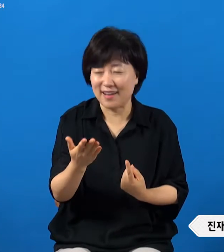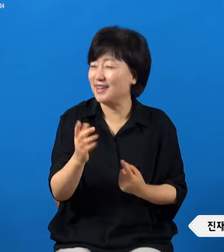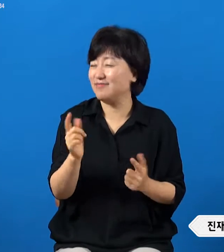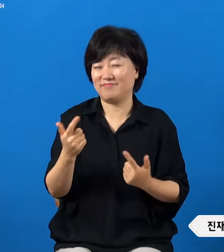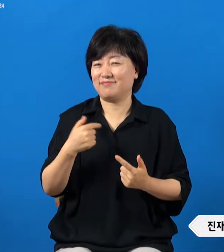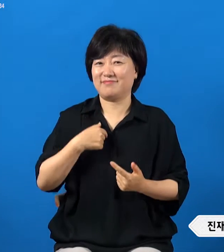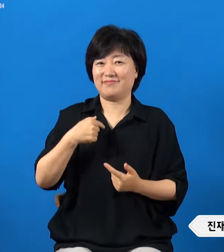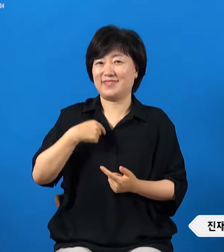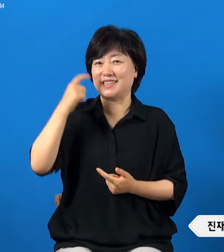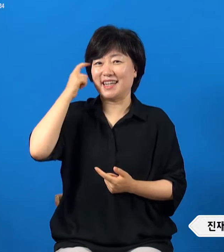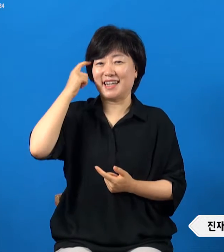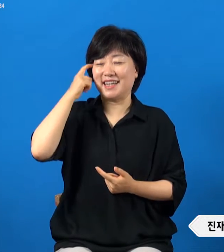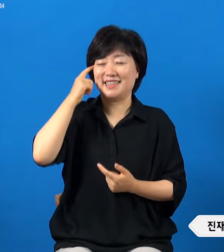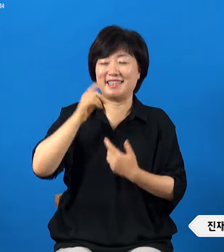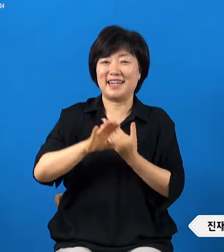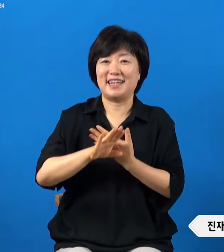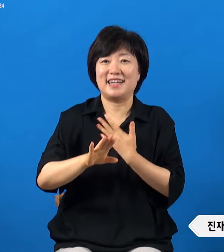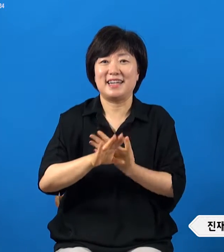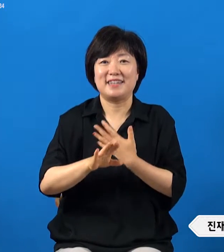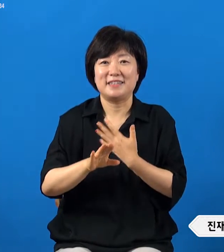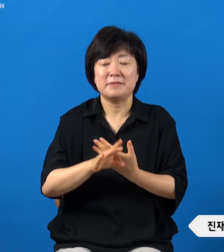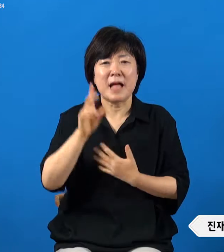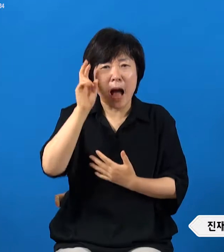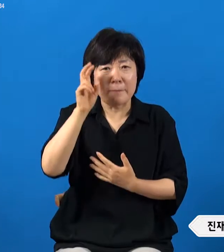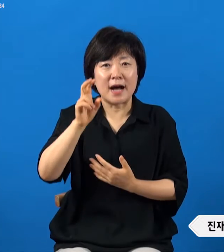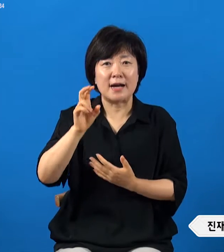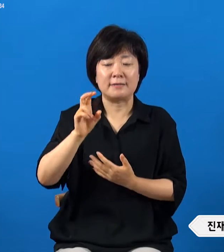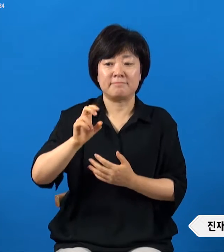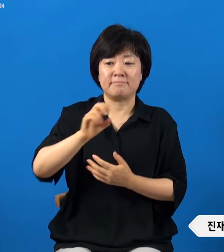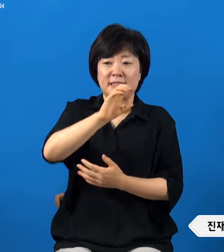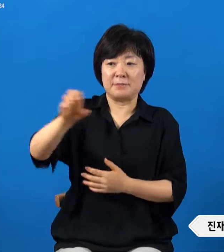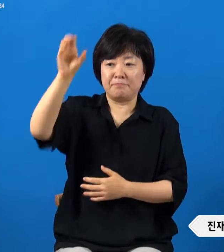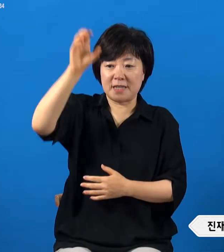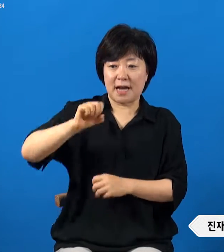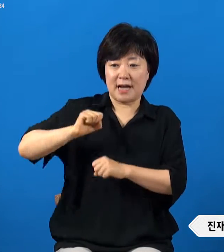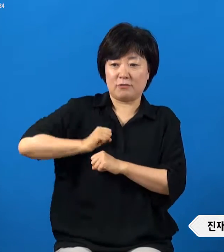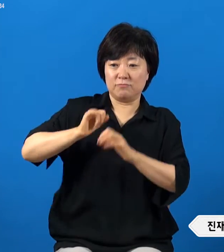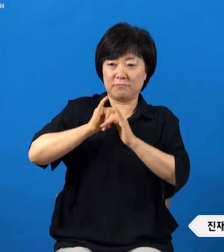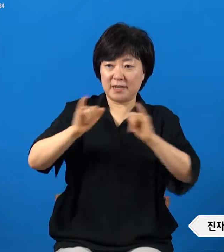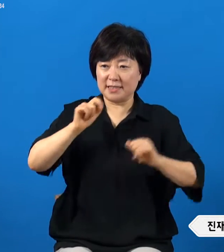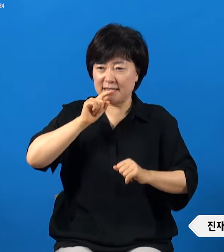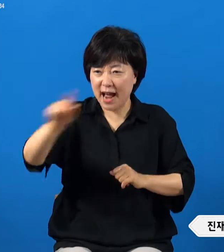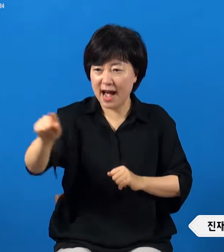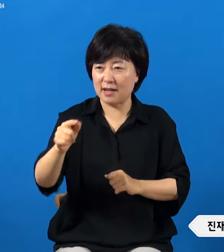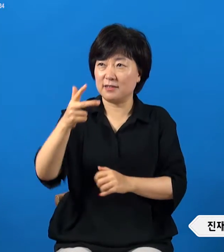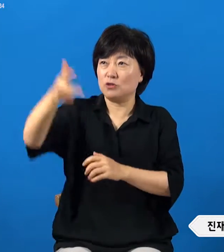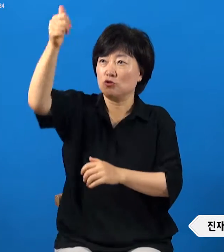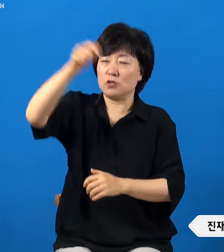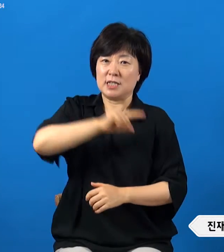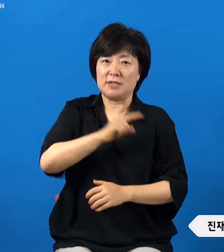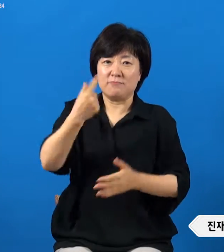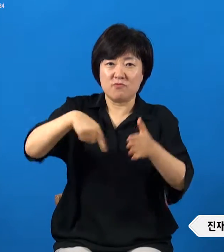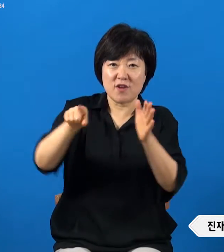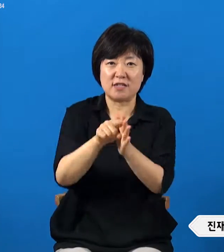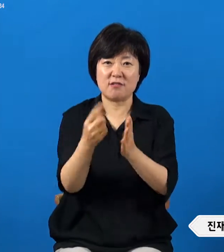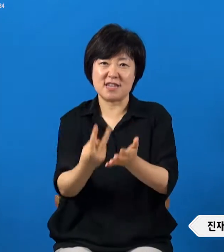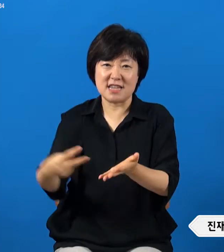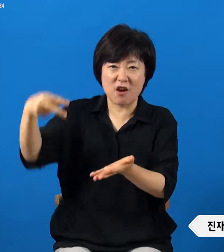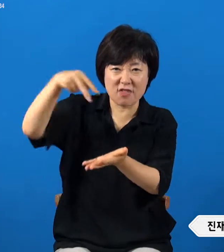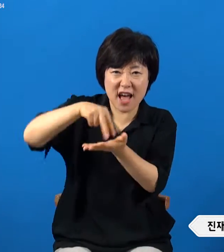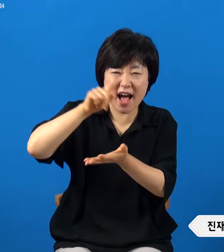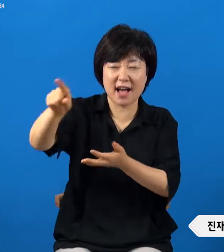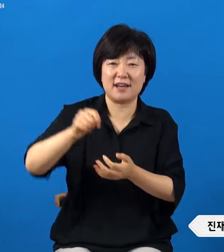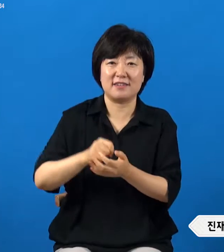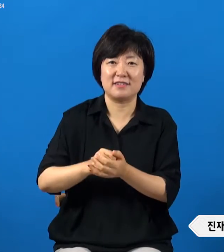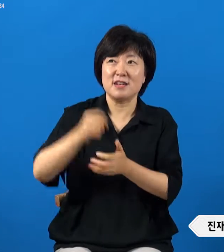찬송은 아마도 십자가 군병들아 주위에 일어나 라는 찬송이 아니었을까. 부름받아 나선 이